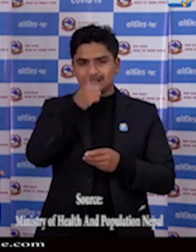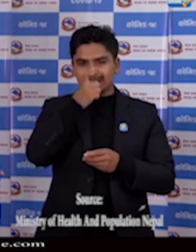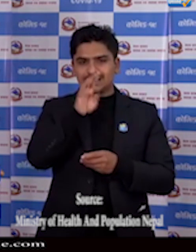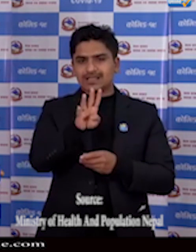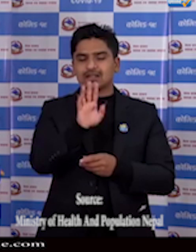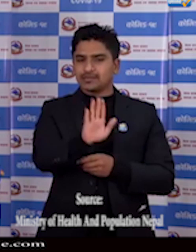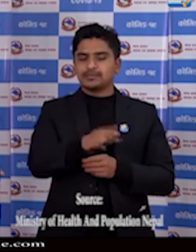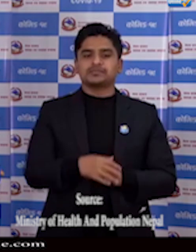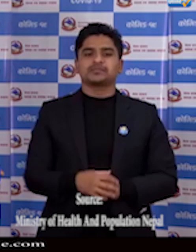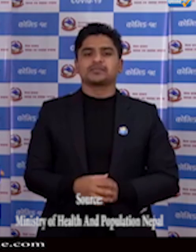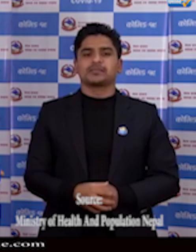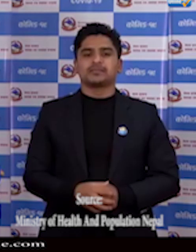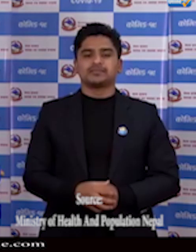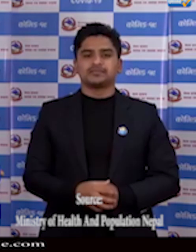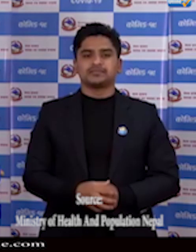1,304 रहेको छ।